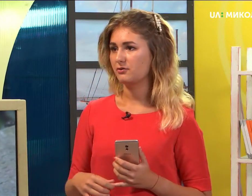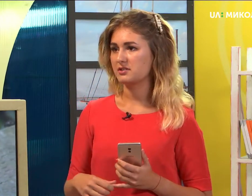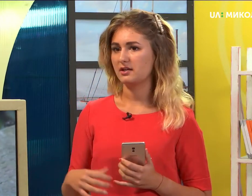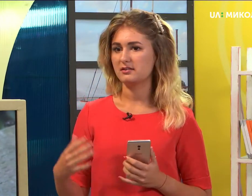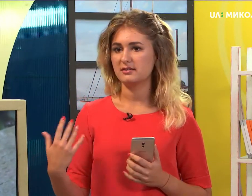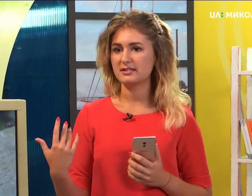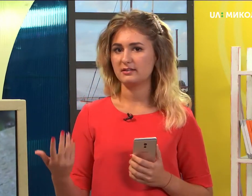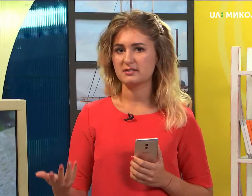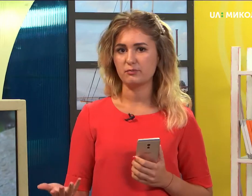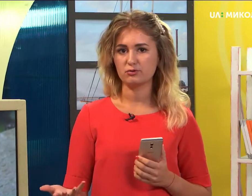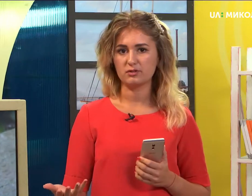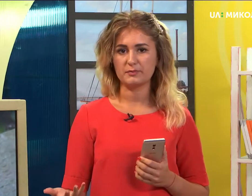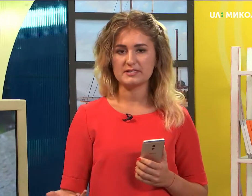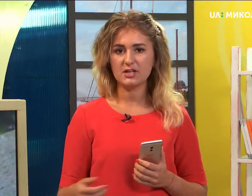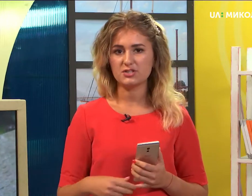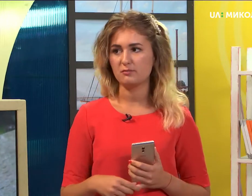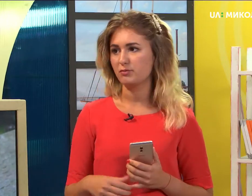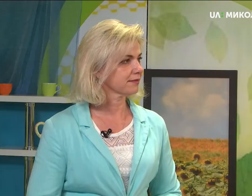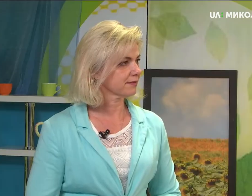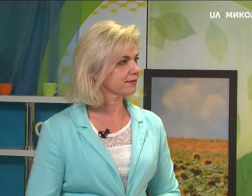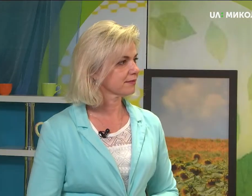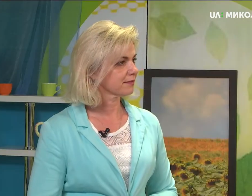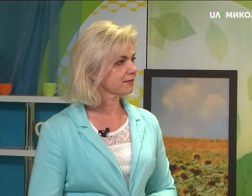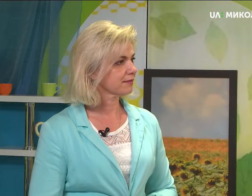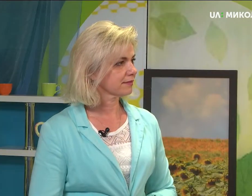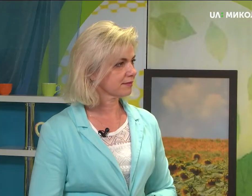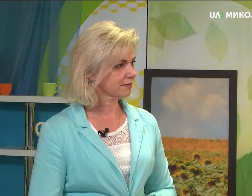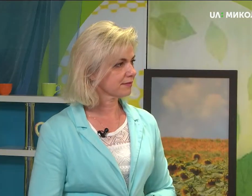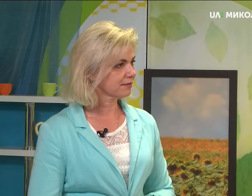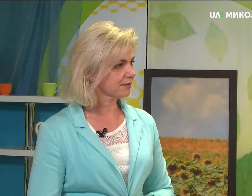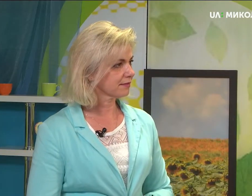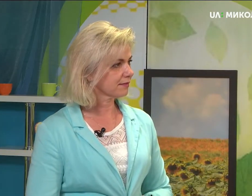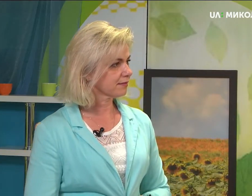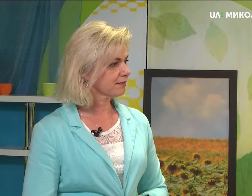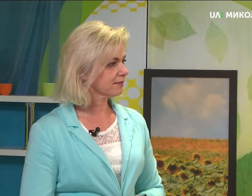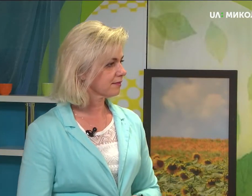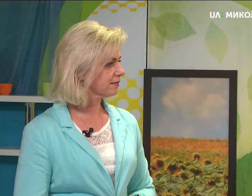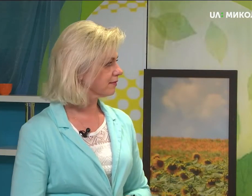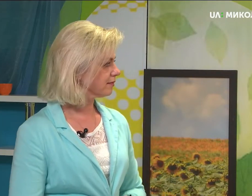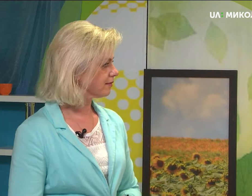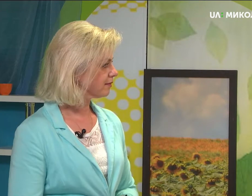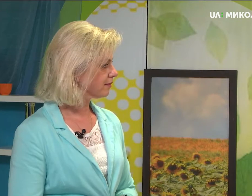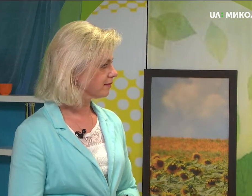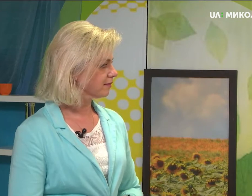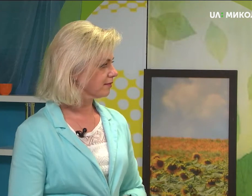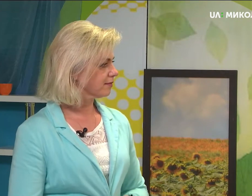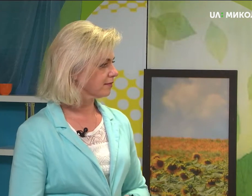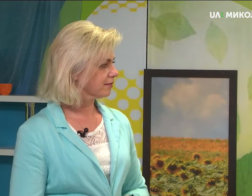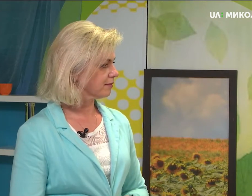якось дістатися пункту призначення або просто розібратися, що він де знаходиться. Так? Ну, давайте перейдемо зараз до літер. Отже, перша